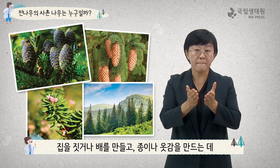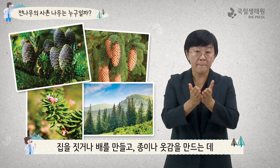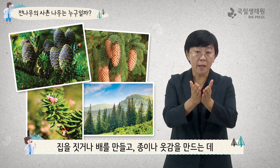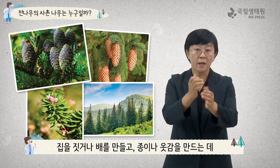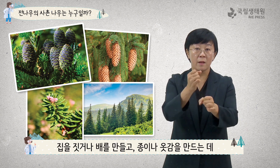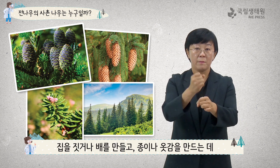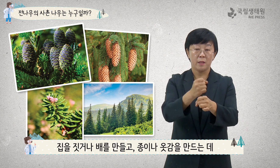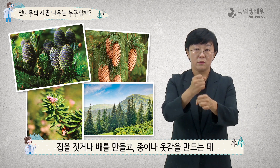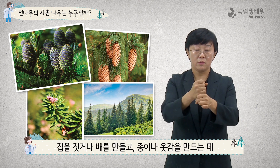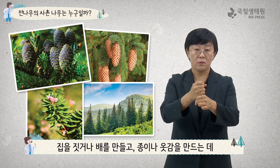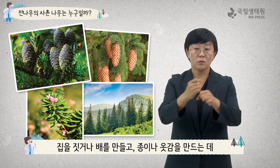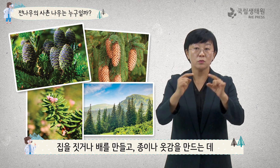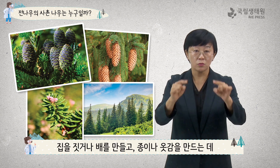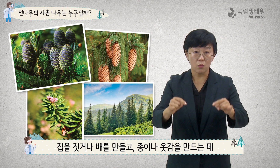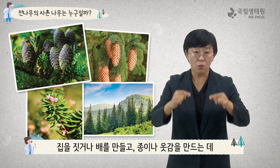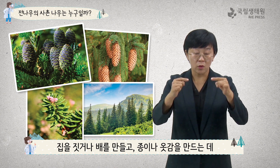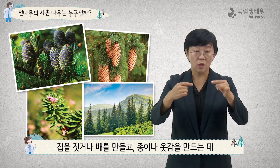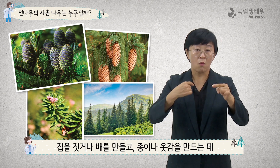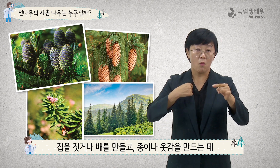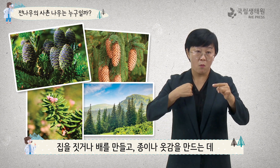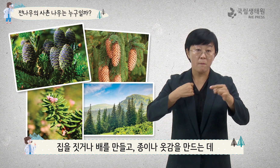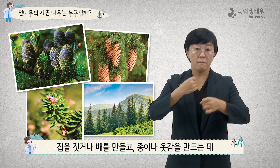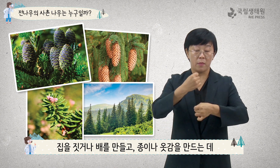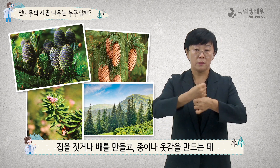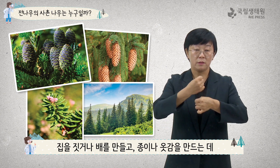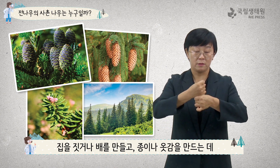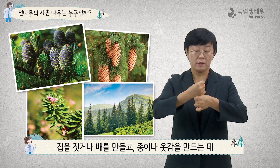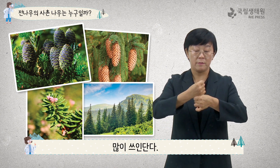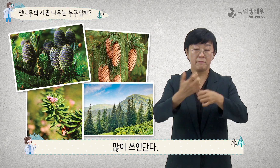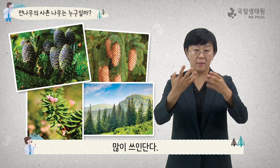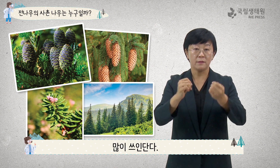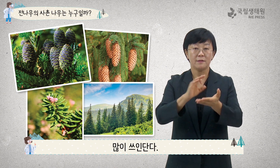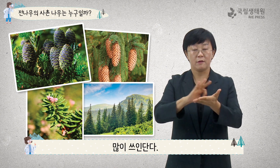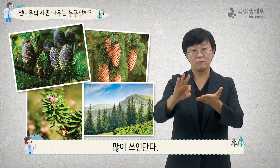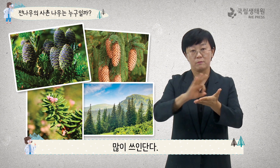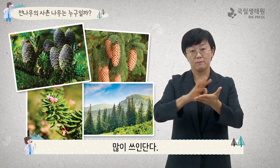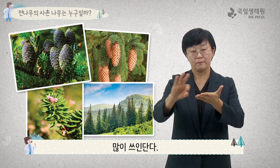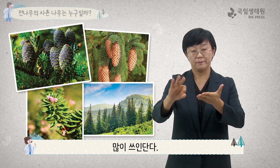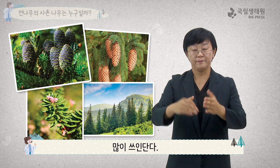만들고 종이나 옷감을 만드는데 많이 쓰인단다.